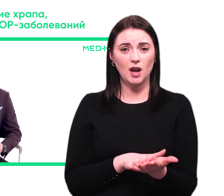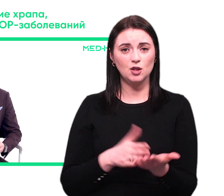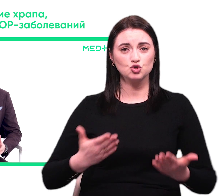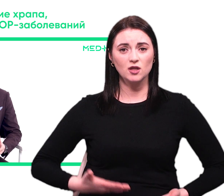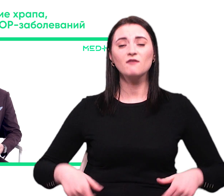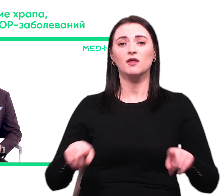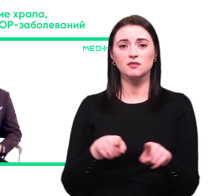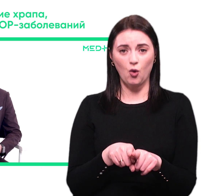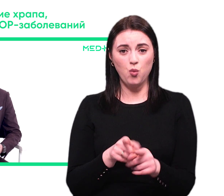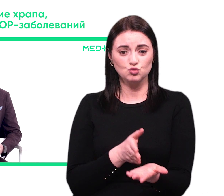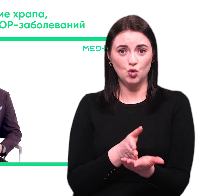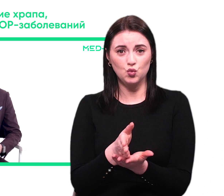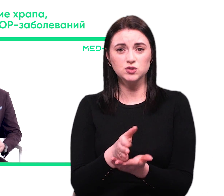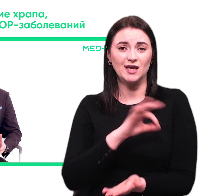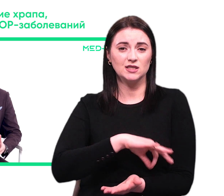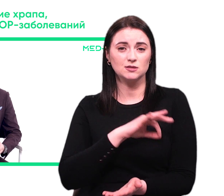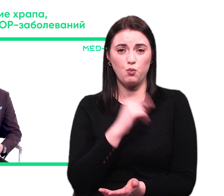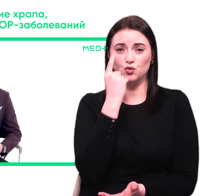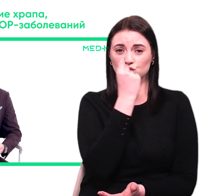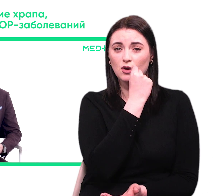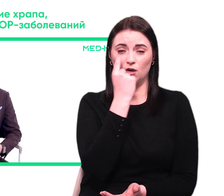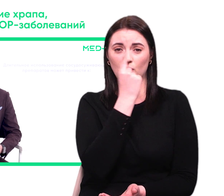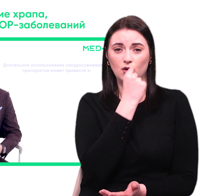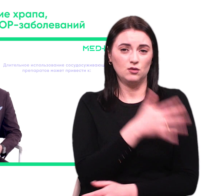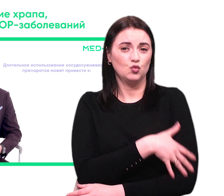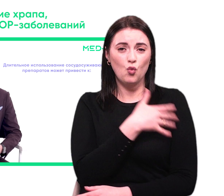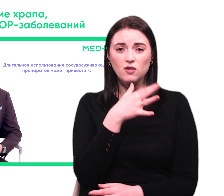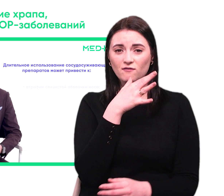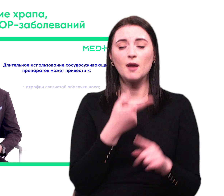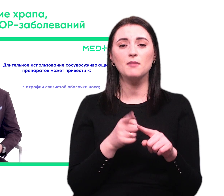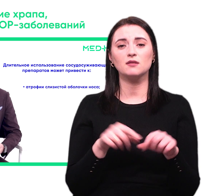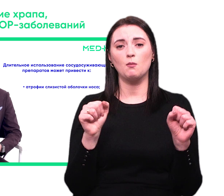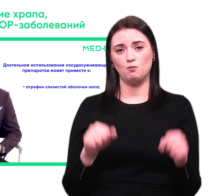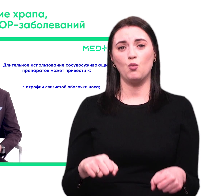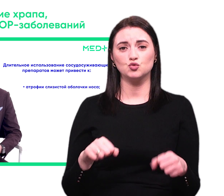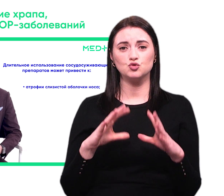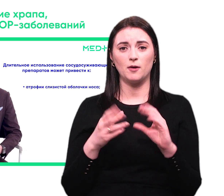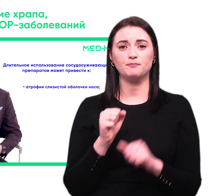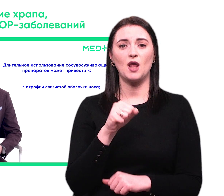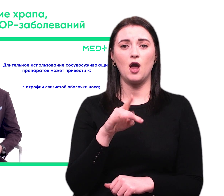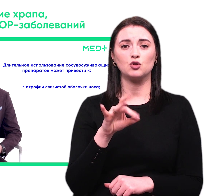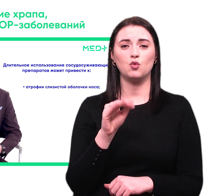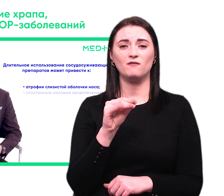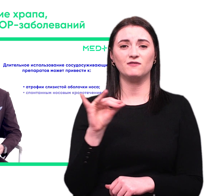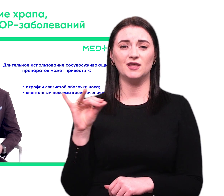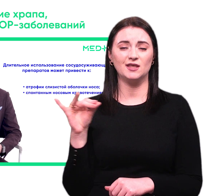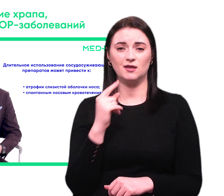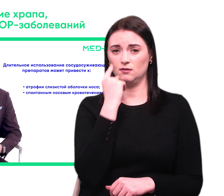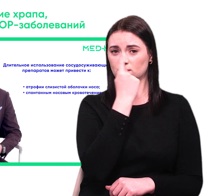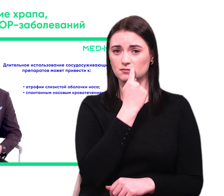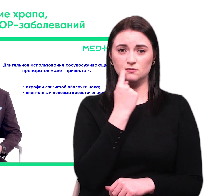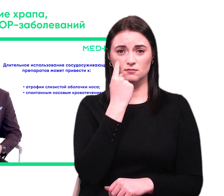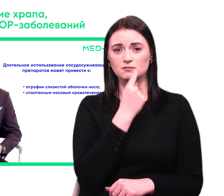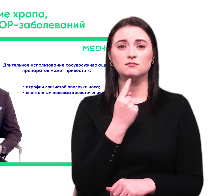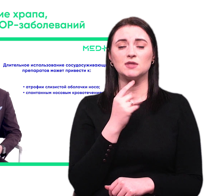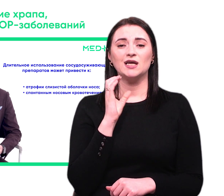в таком же русле, использовать сосудосуживающие капли длительное время, это может привести к атрофии слизистой оболочки полости носа, к спонтанным